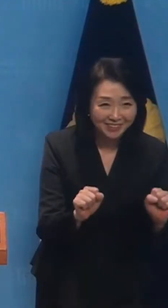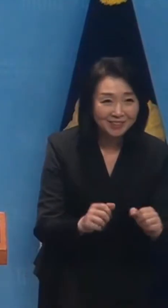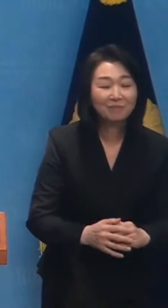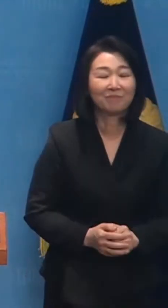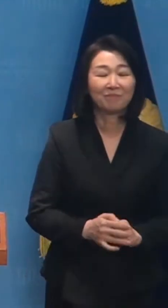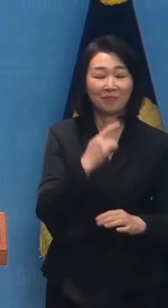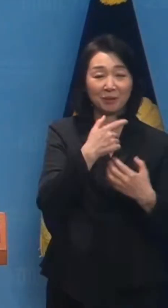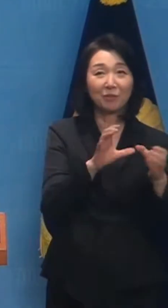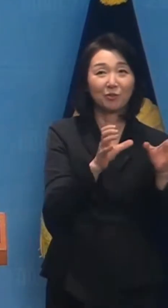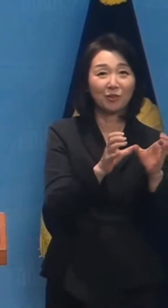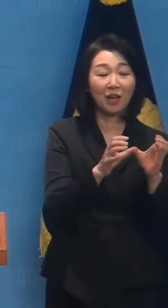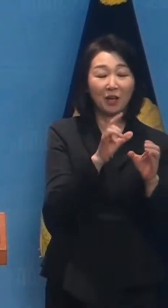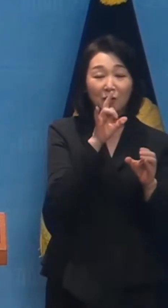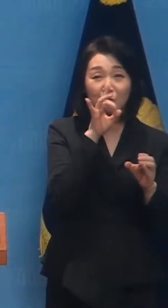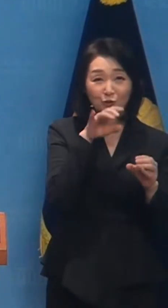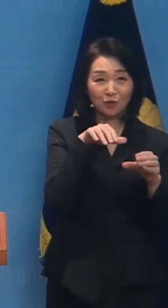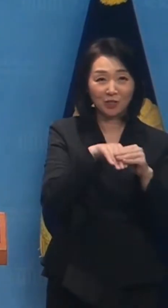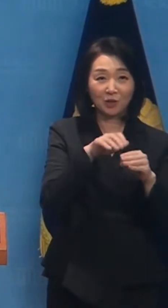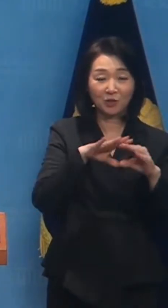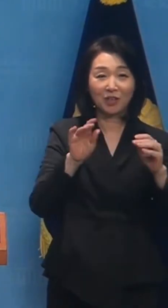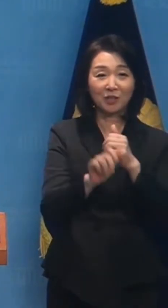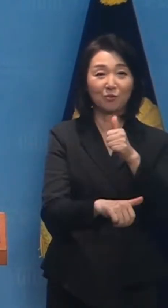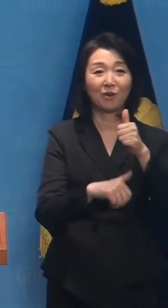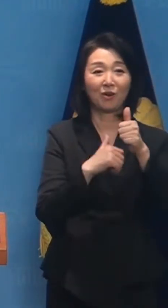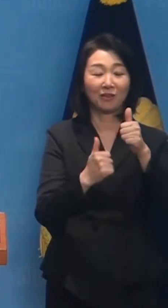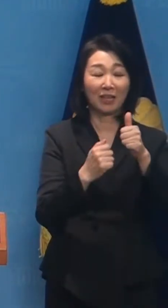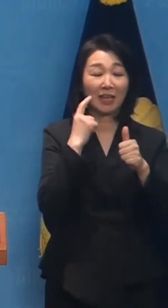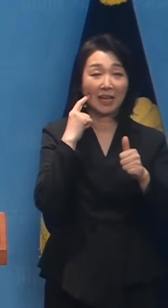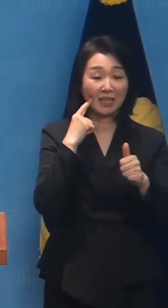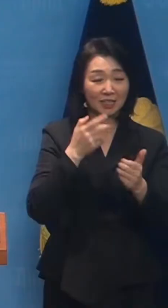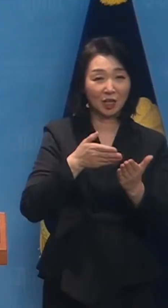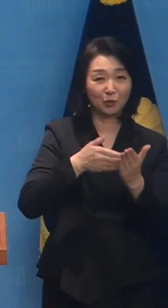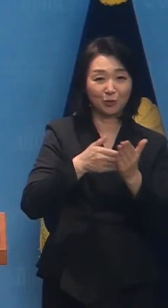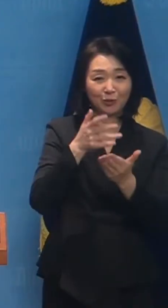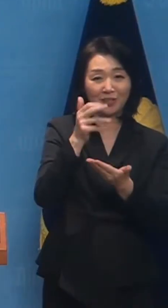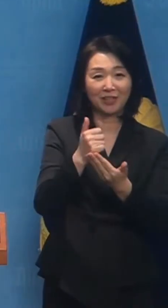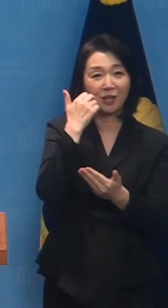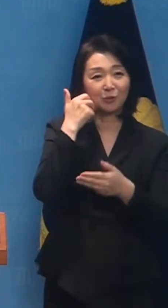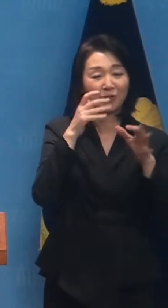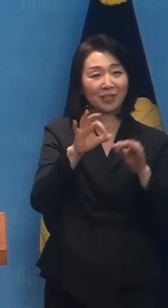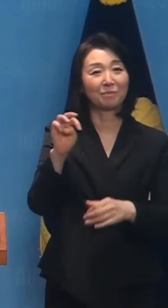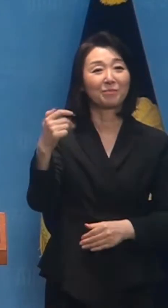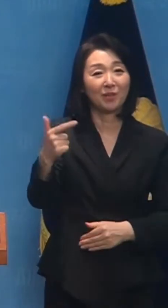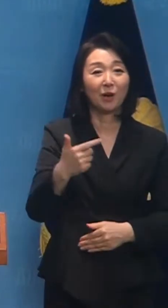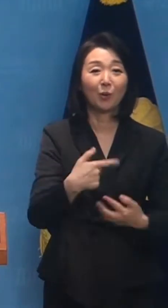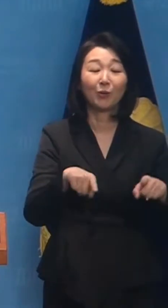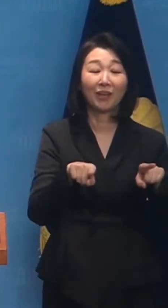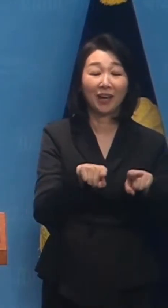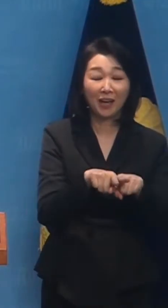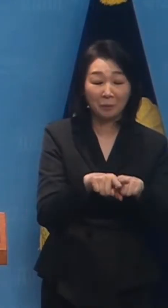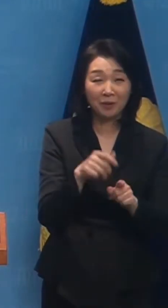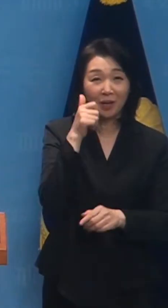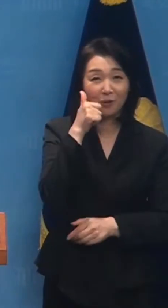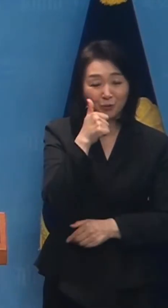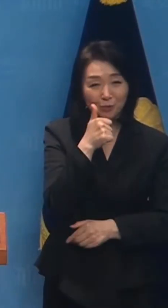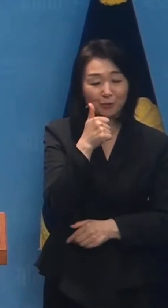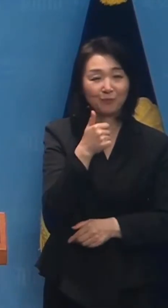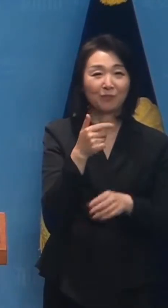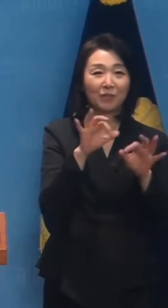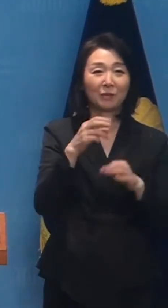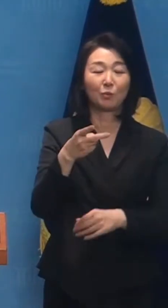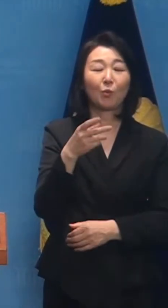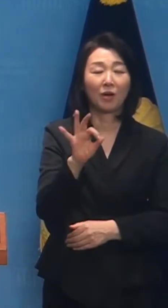안녕하십니까. 더불어민주당 중앙선거대책위원회 가짜뉴스 단장 김현입니다. 오늘 함께하신 김동아